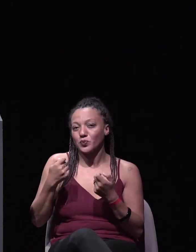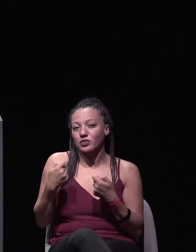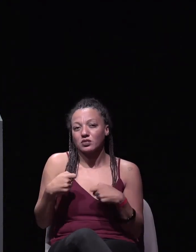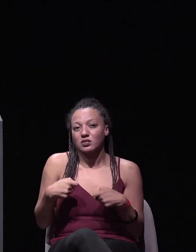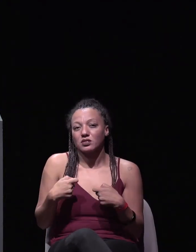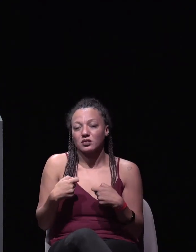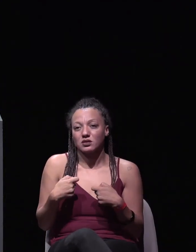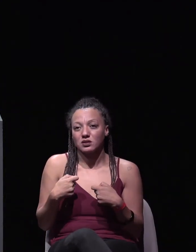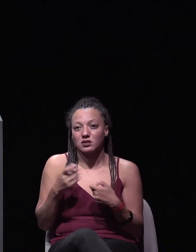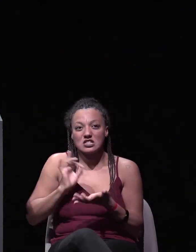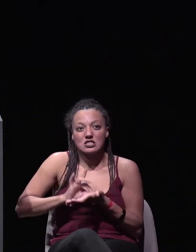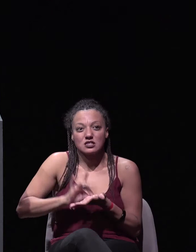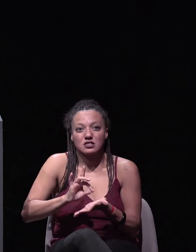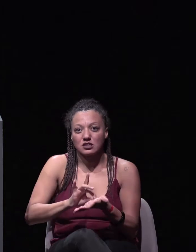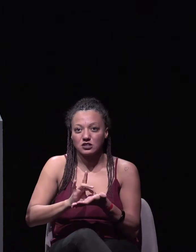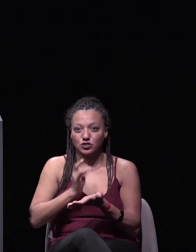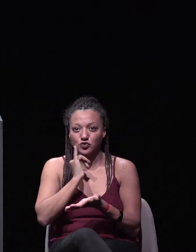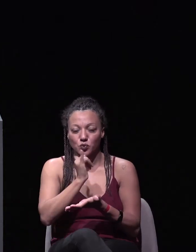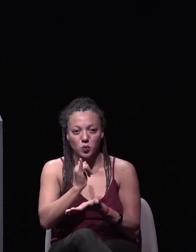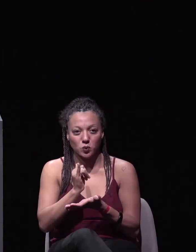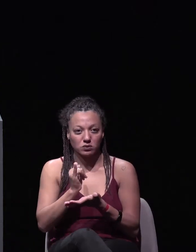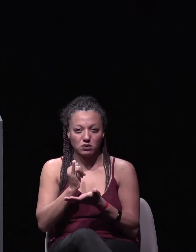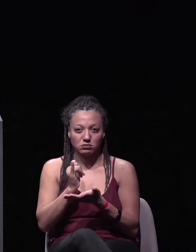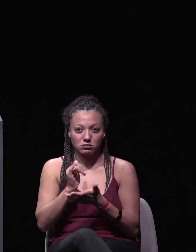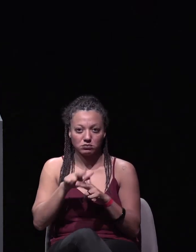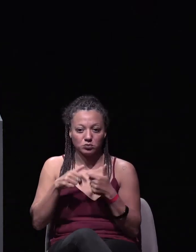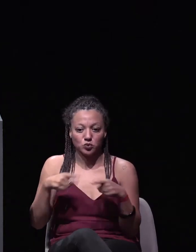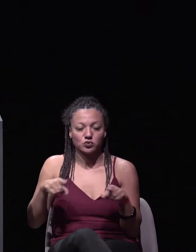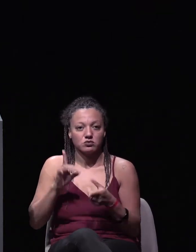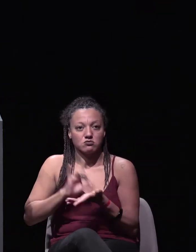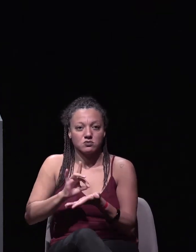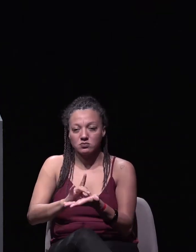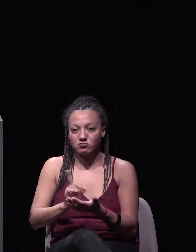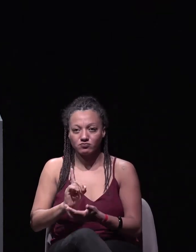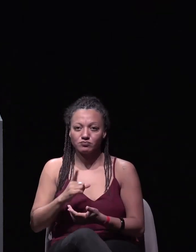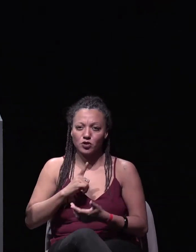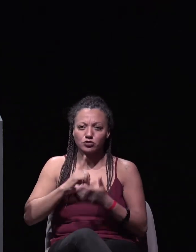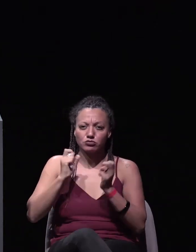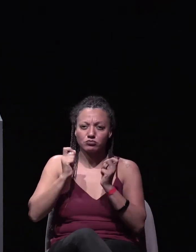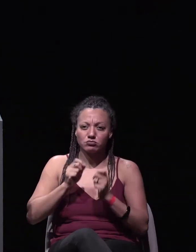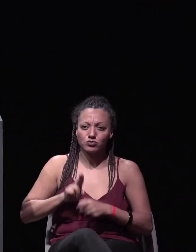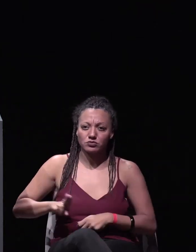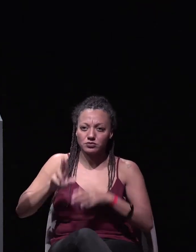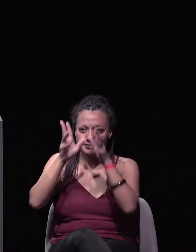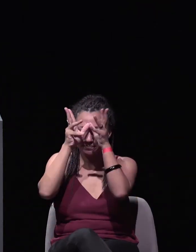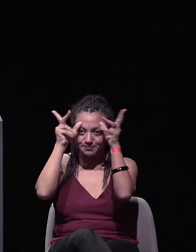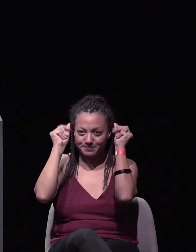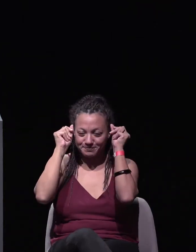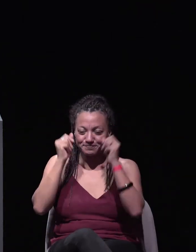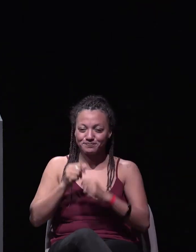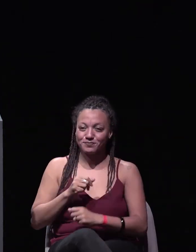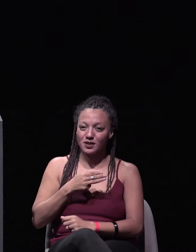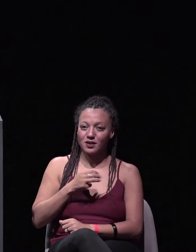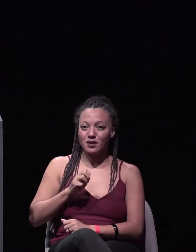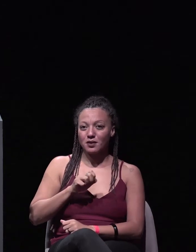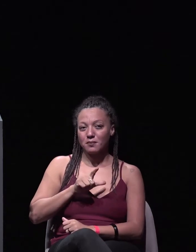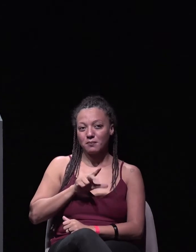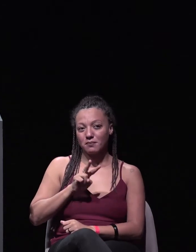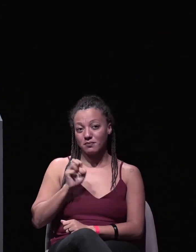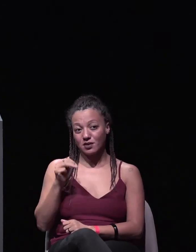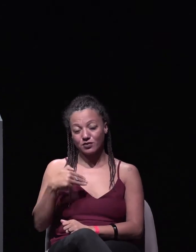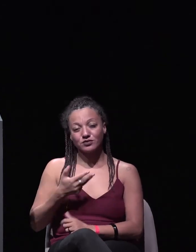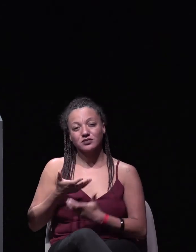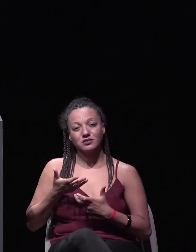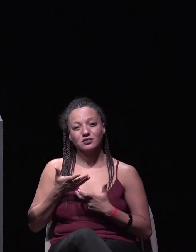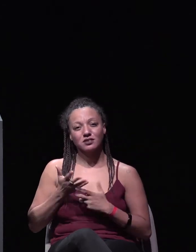né? E, ao mesmo tempo em que ele quer essa produção completamente livre, ele, como a gente vai